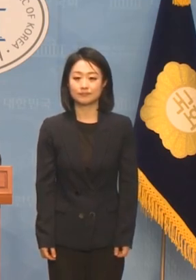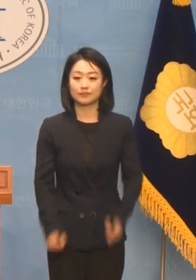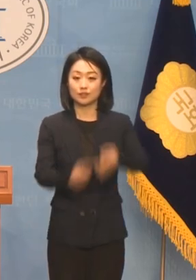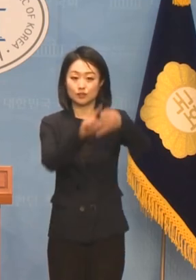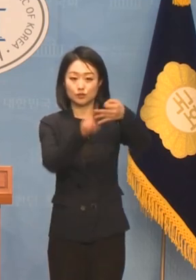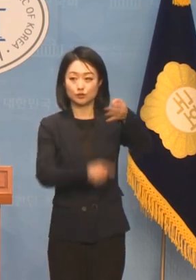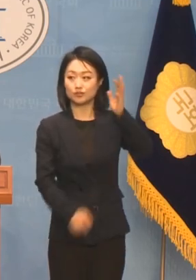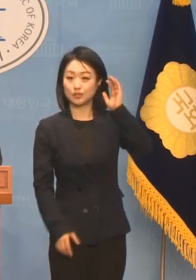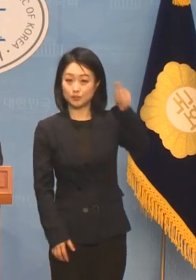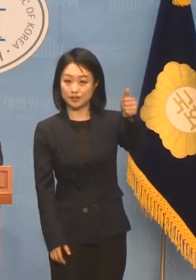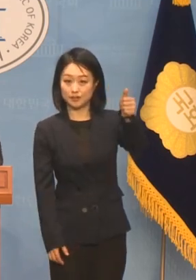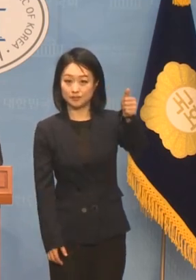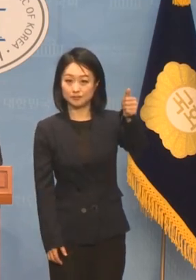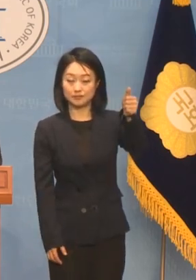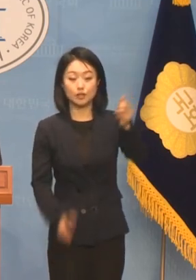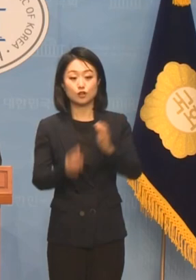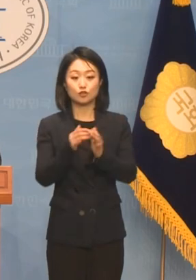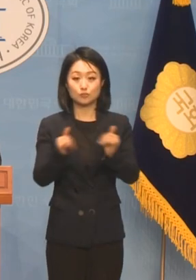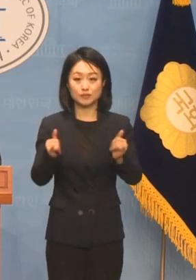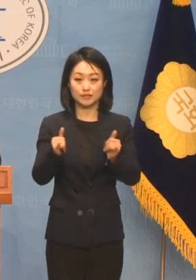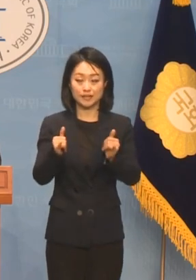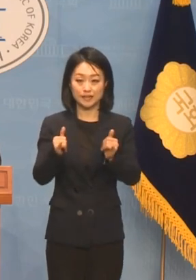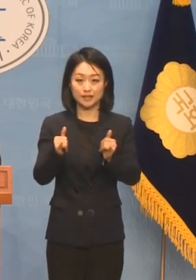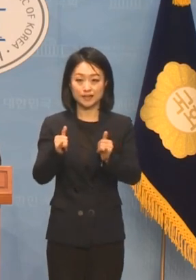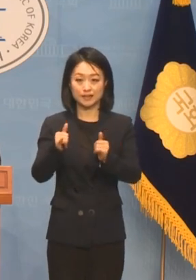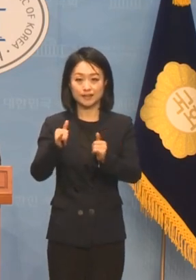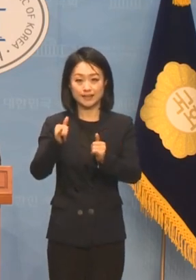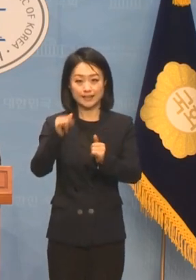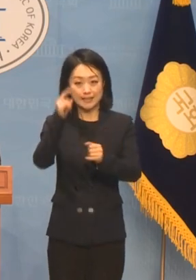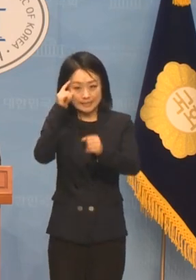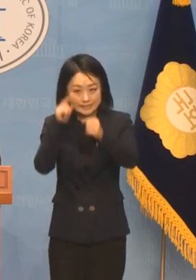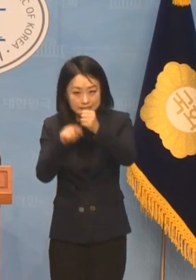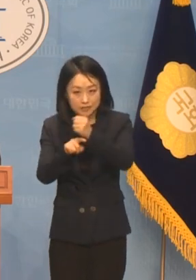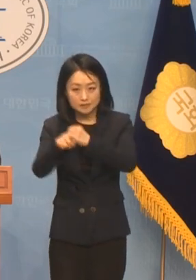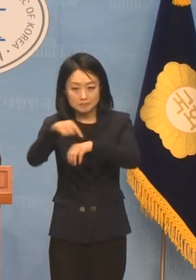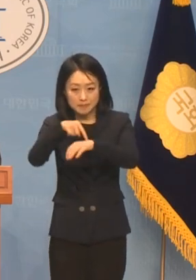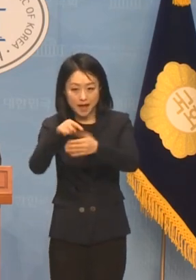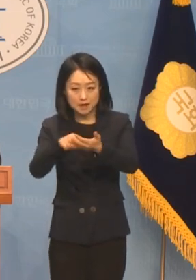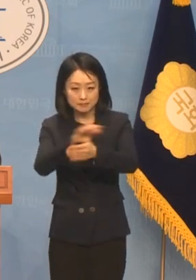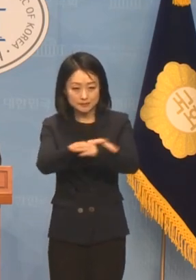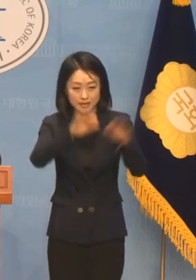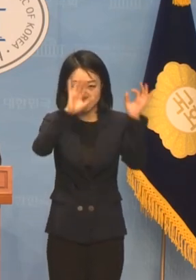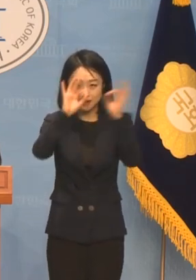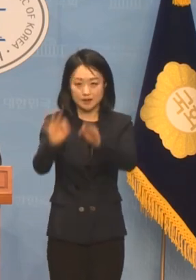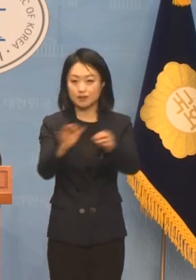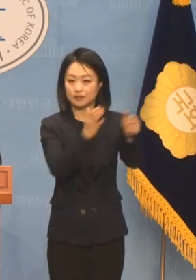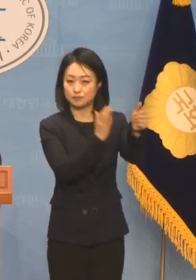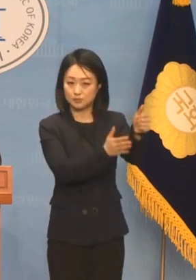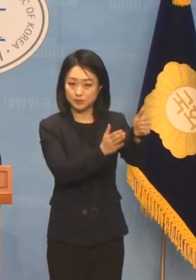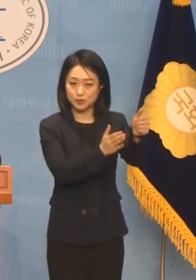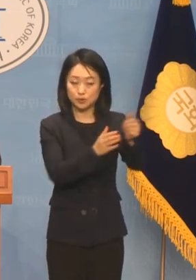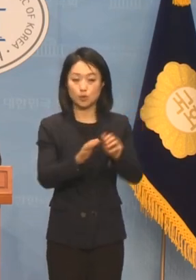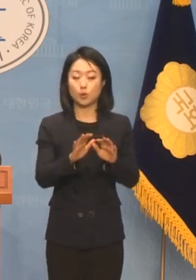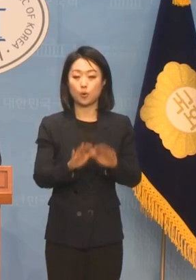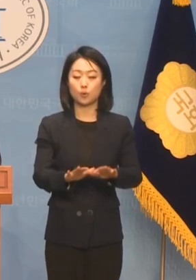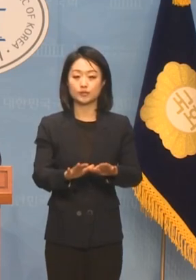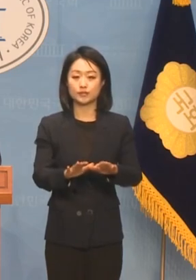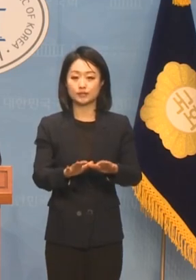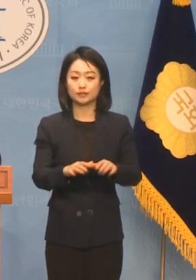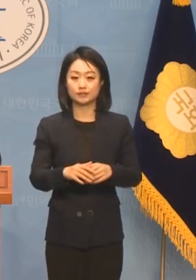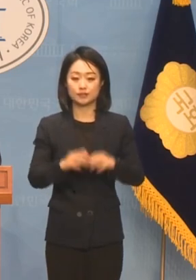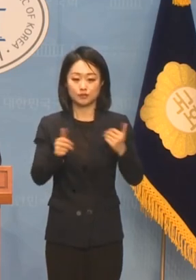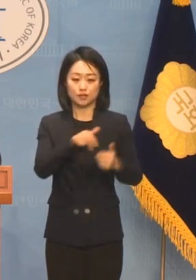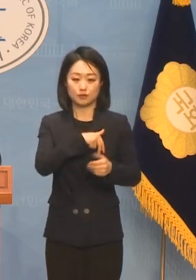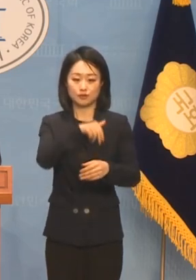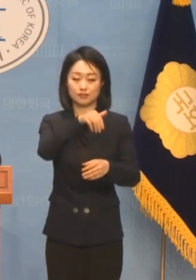윤석열 대통령은 국민의 뜻을 제대로 헤아려야 합니다. 윤석열 대통령이 오늘